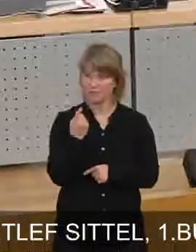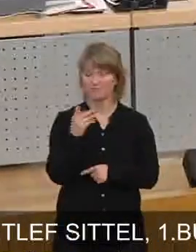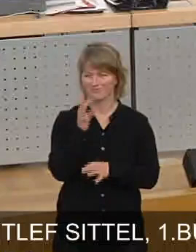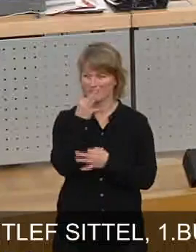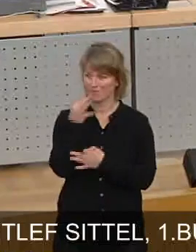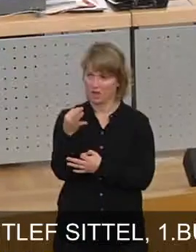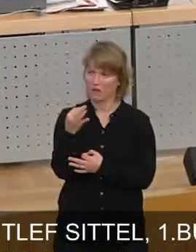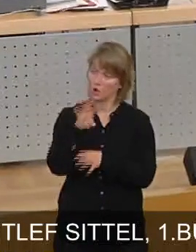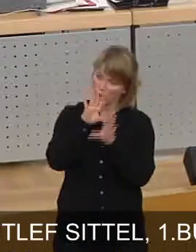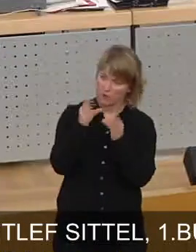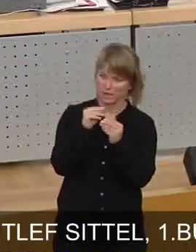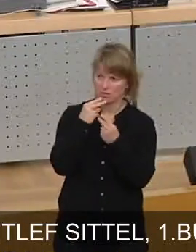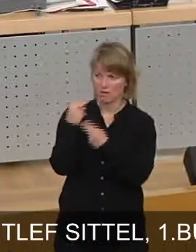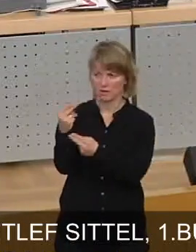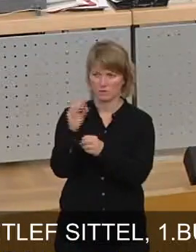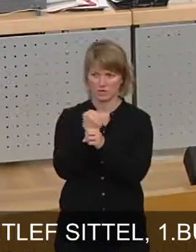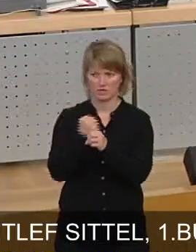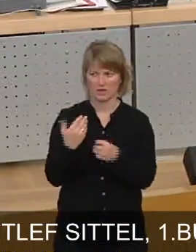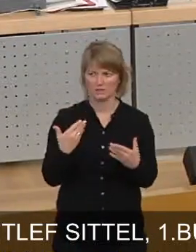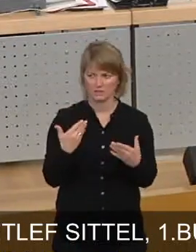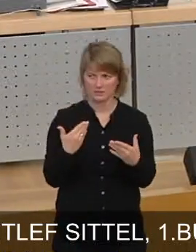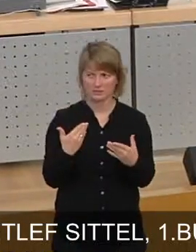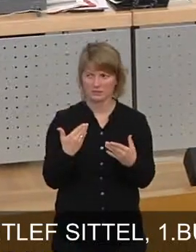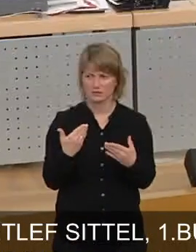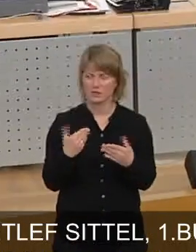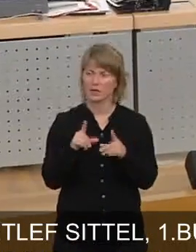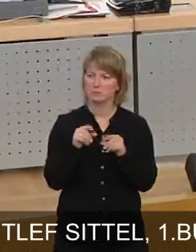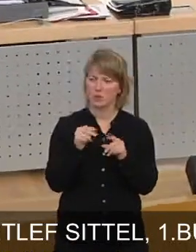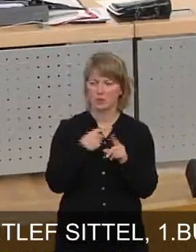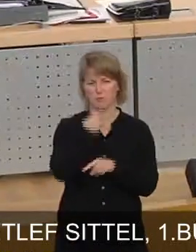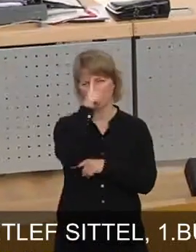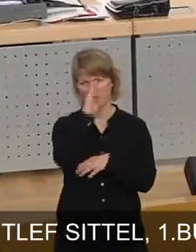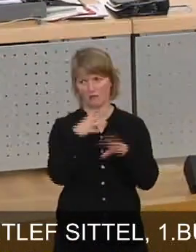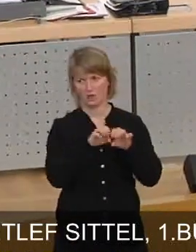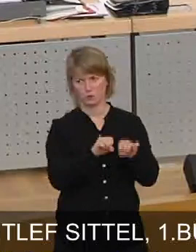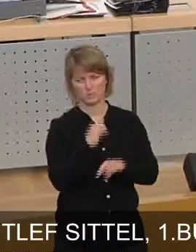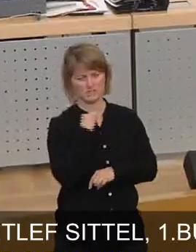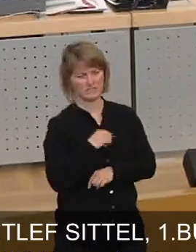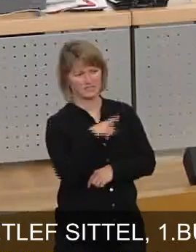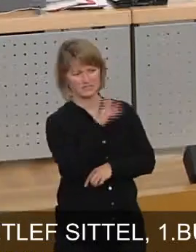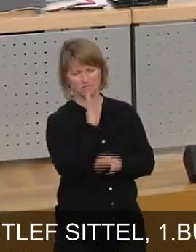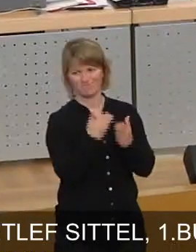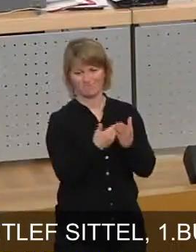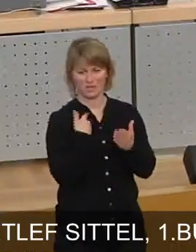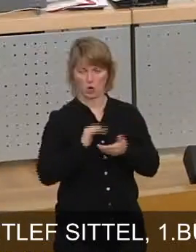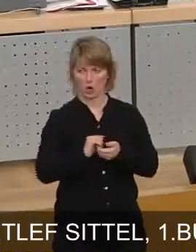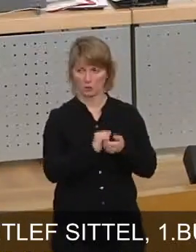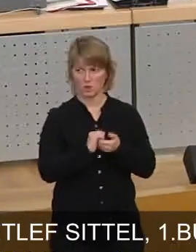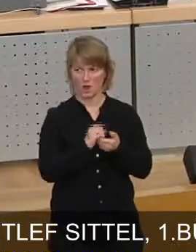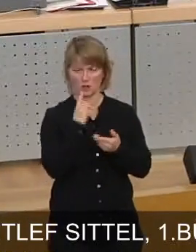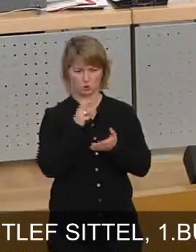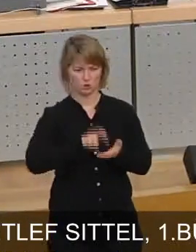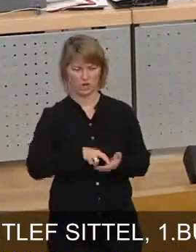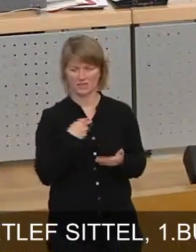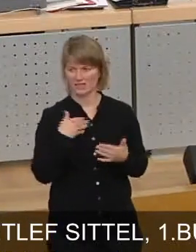vollständig beantworten kann, als dass natürlich die Frage des Polizeivollzugsdienstes keine kommunale Zuständigkeit ist. Das heißt,